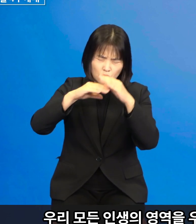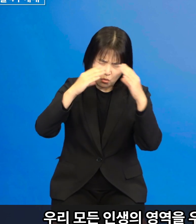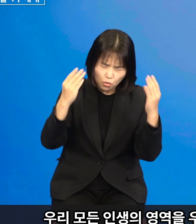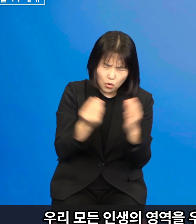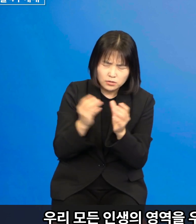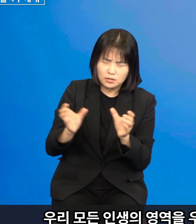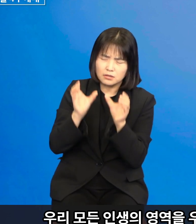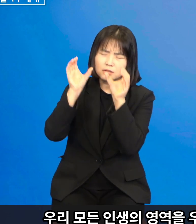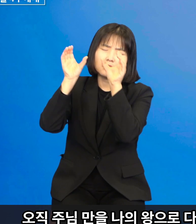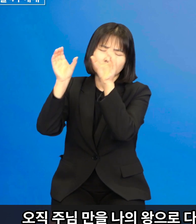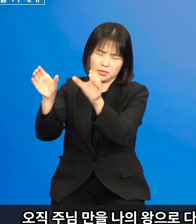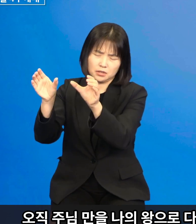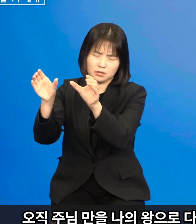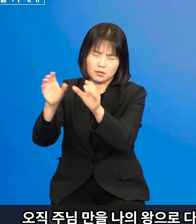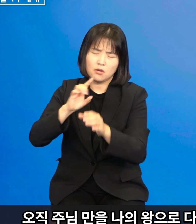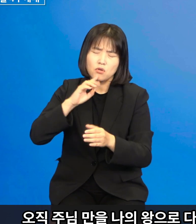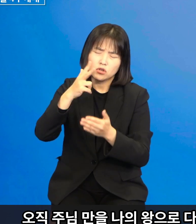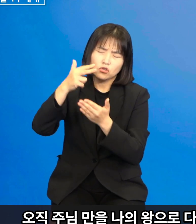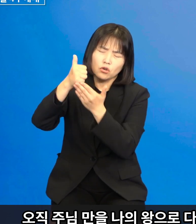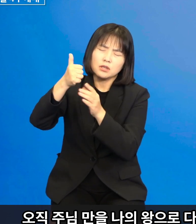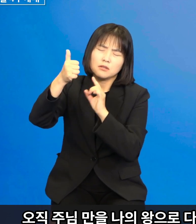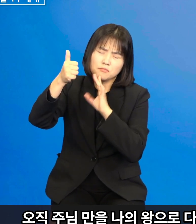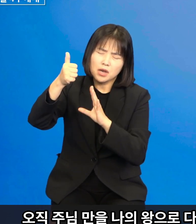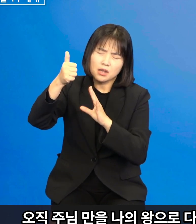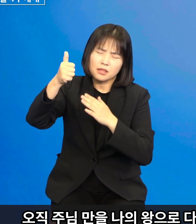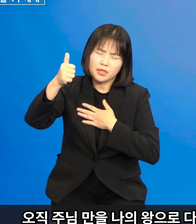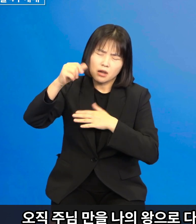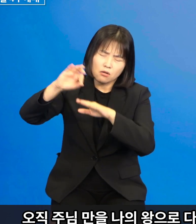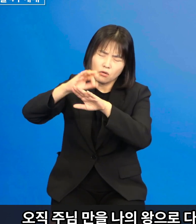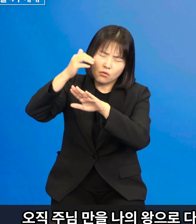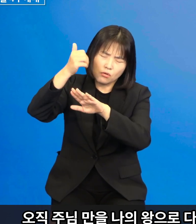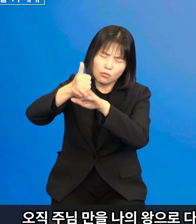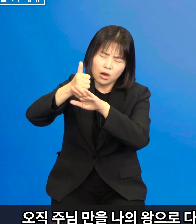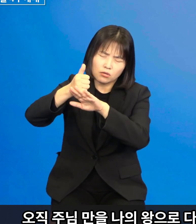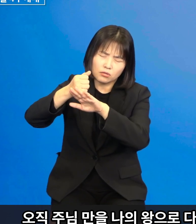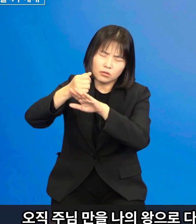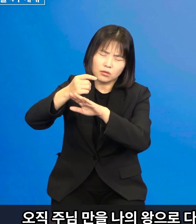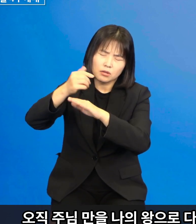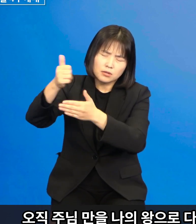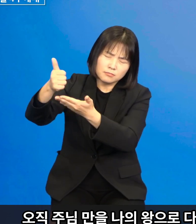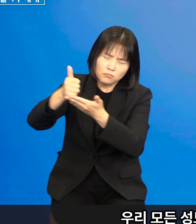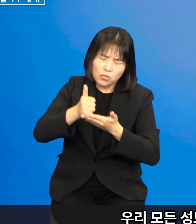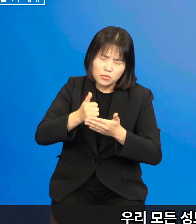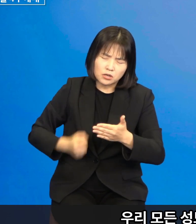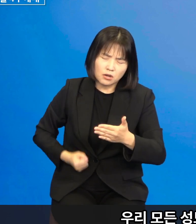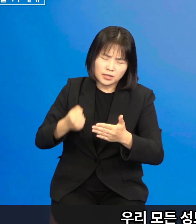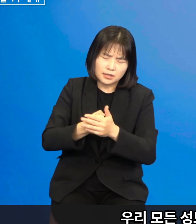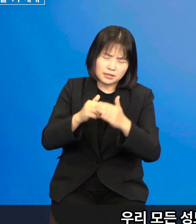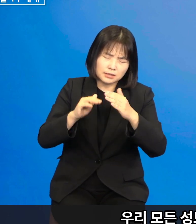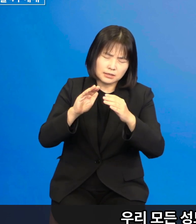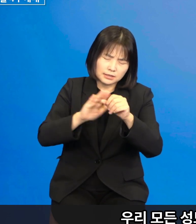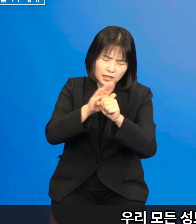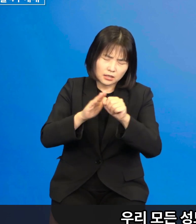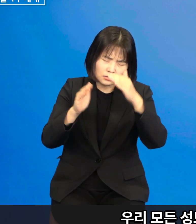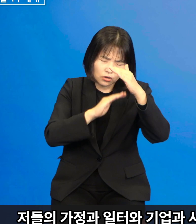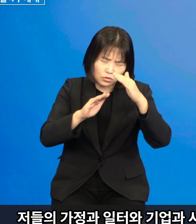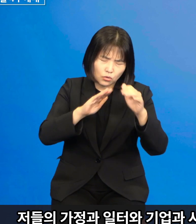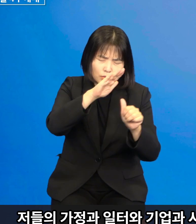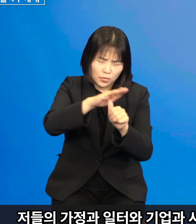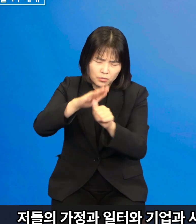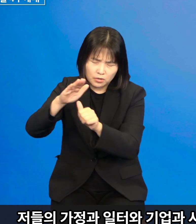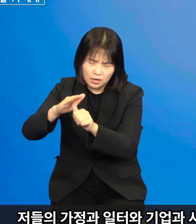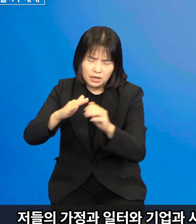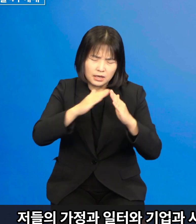온전히 맡기며 오직 주님만을 나의 왕으로 다시 한번 모시고자 결단하는 사랑하는 모든 성도들 머리 위에